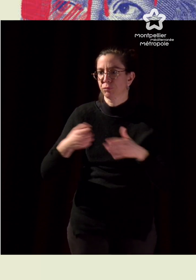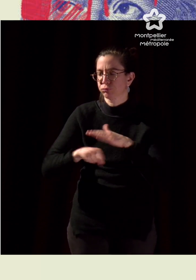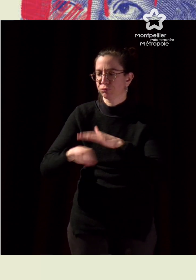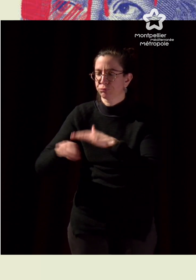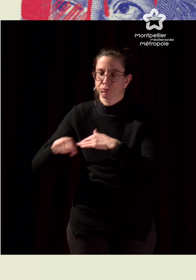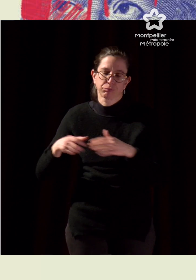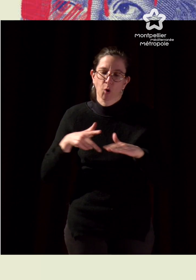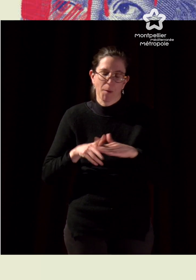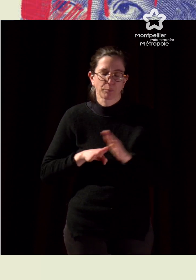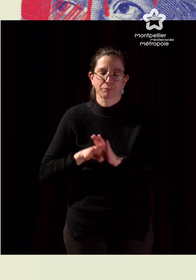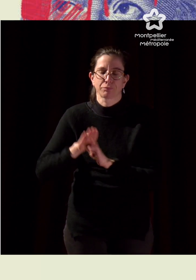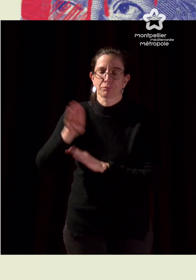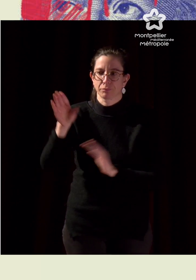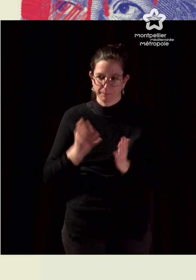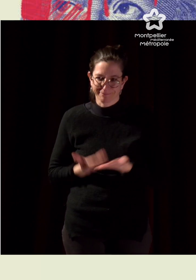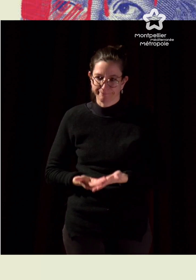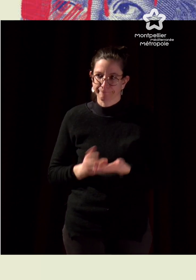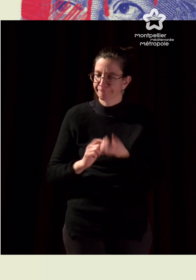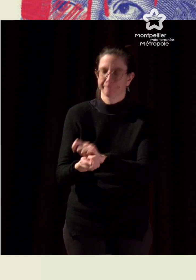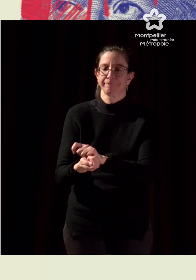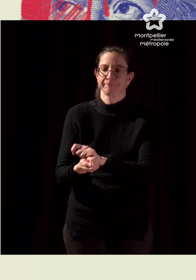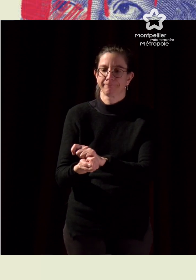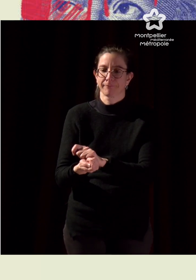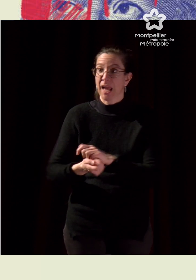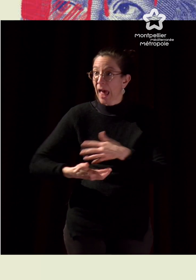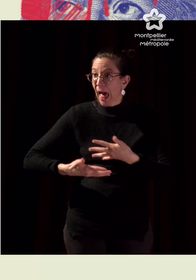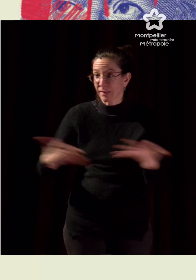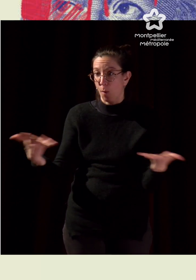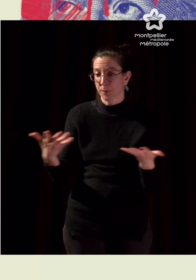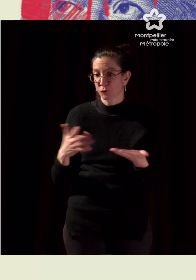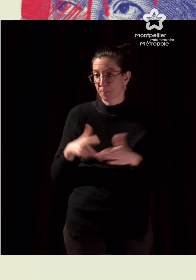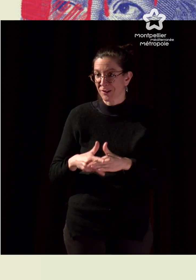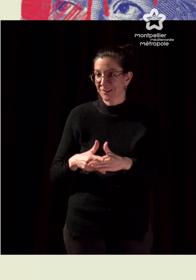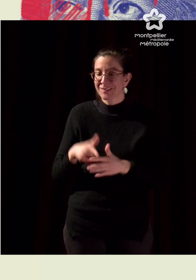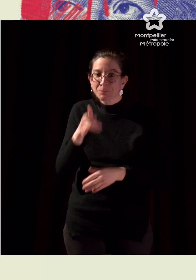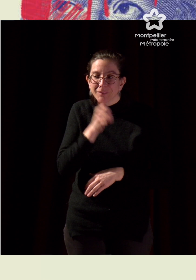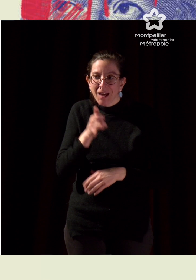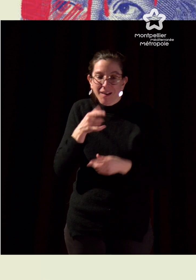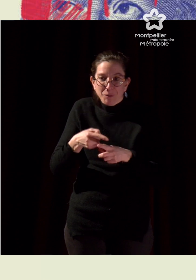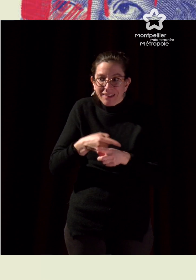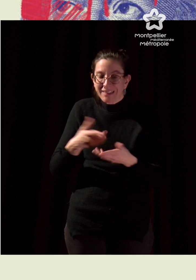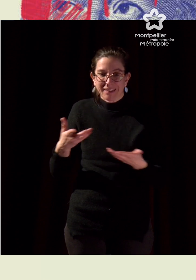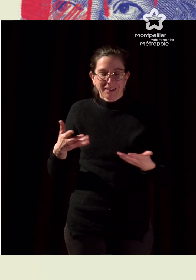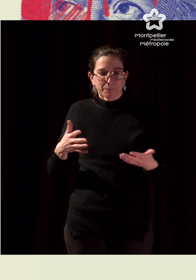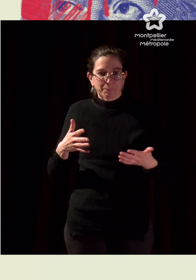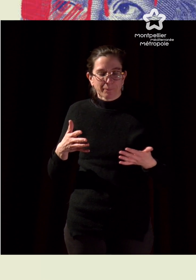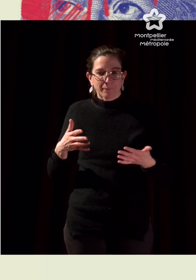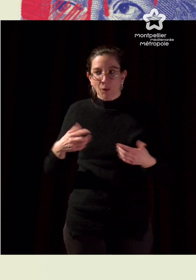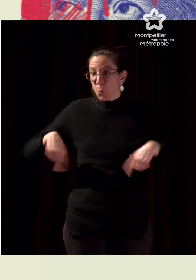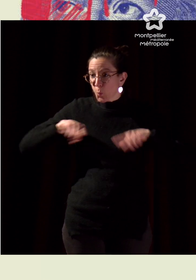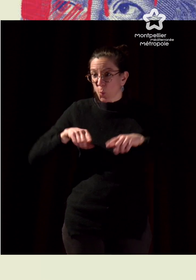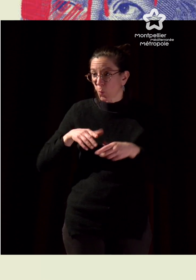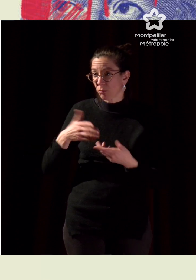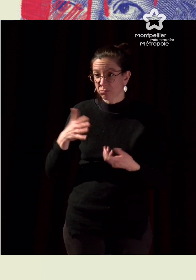croissance démographique vraiment énorme et qu'on va petit à petit aller vraiment dans tous les endroits